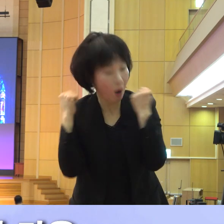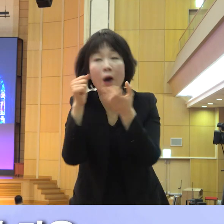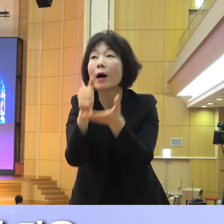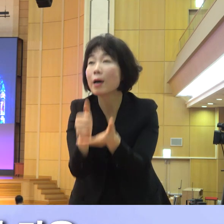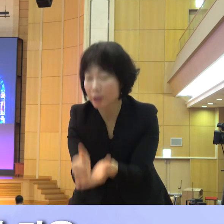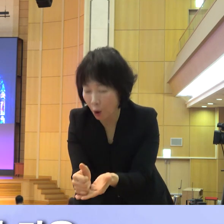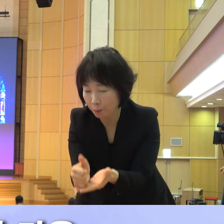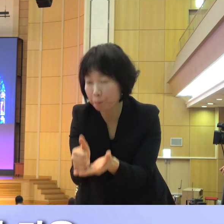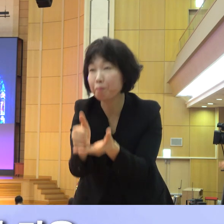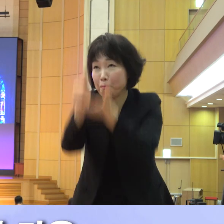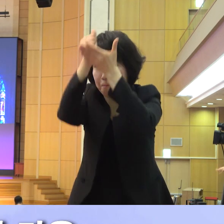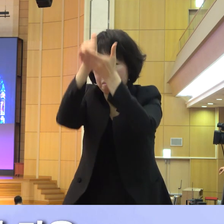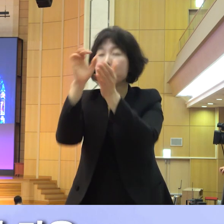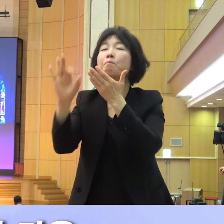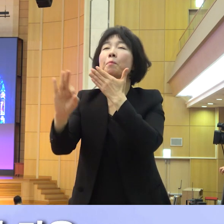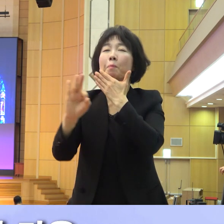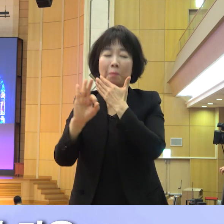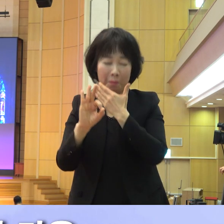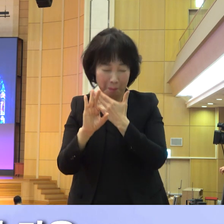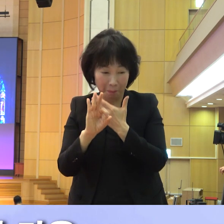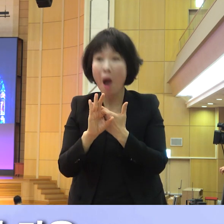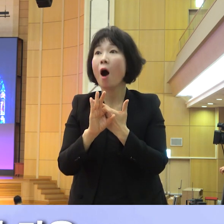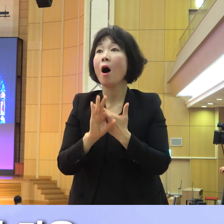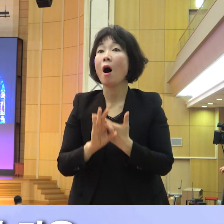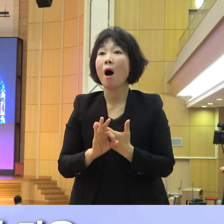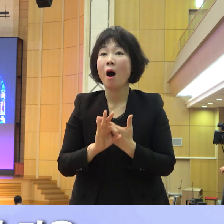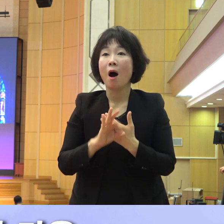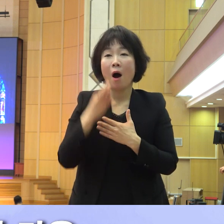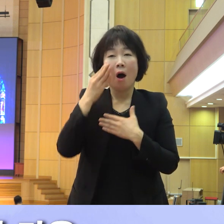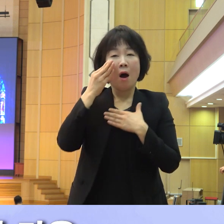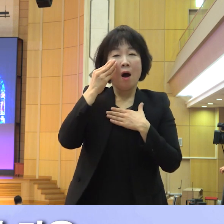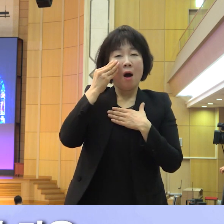청종하여 섬기면